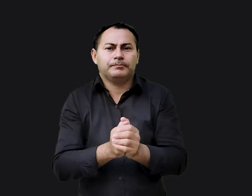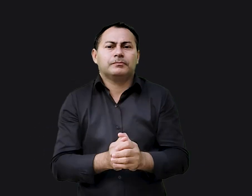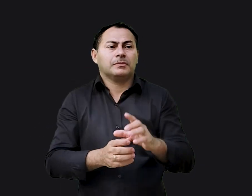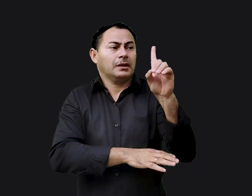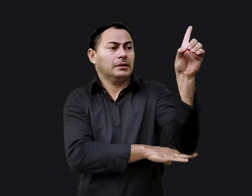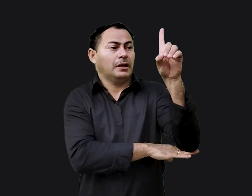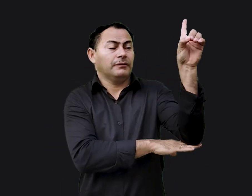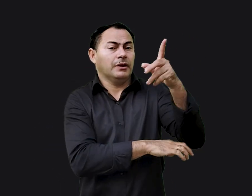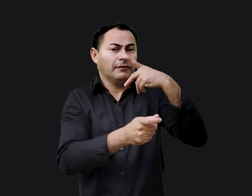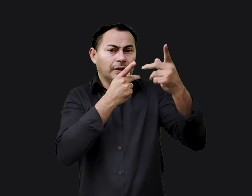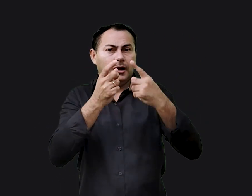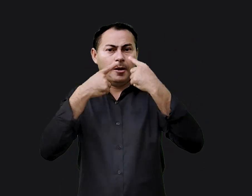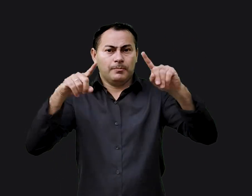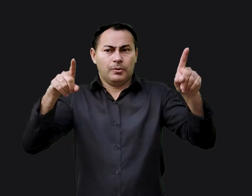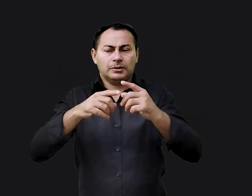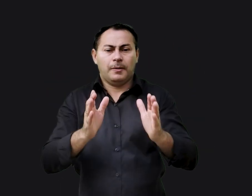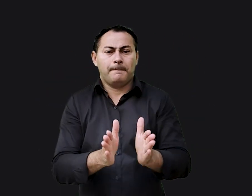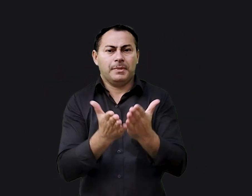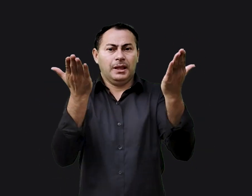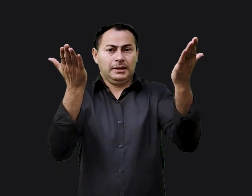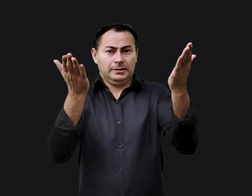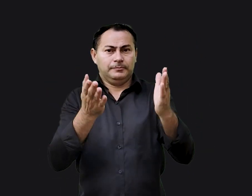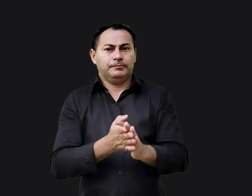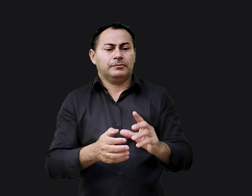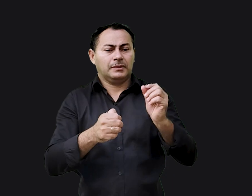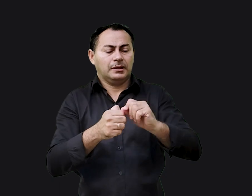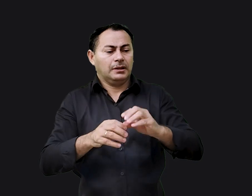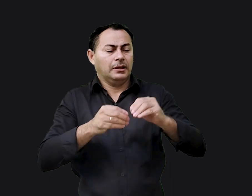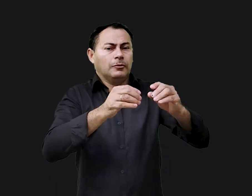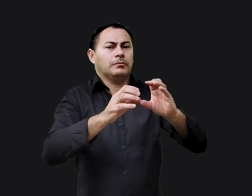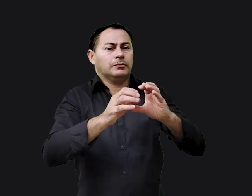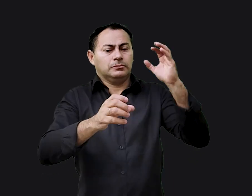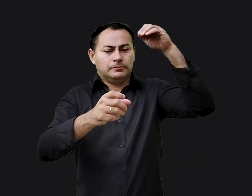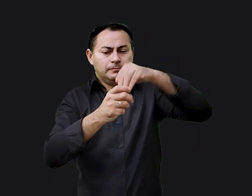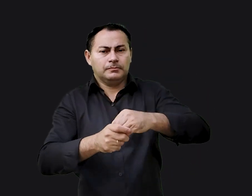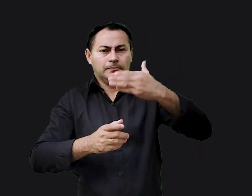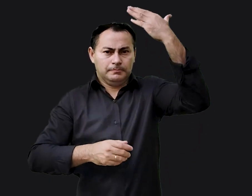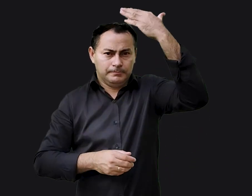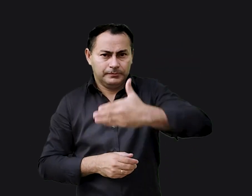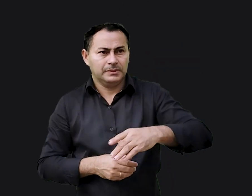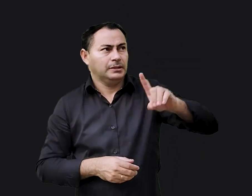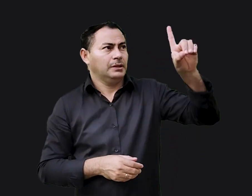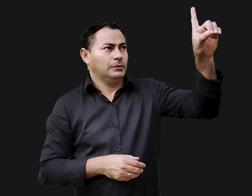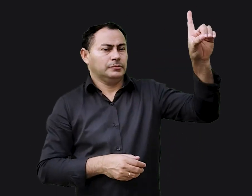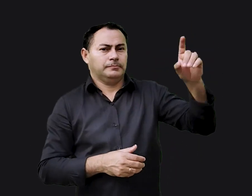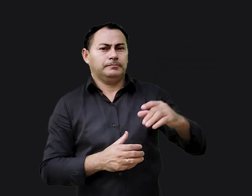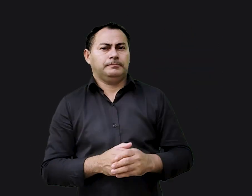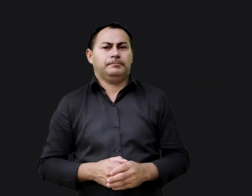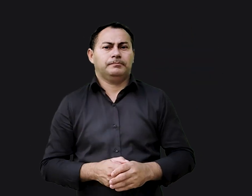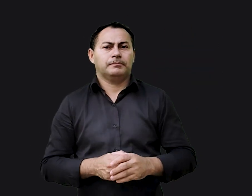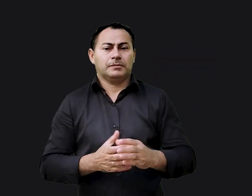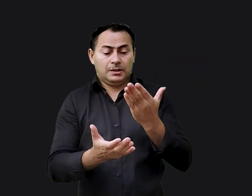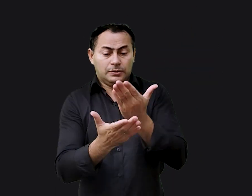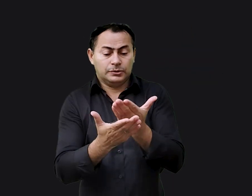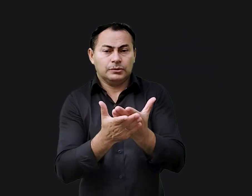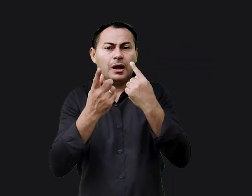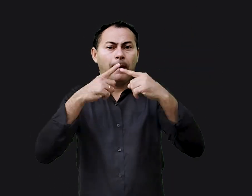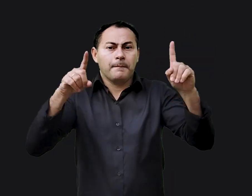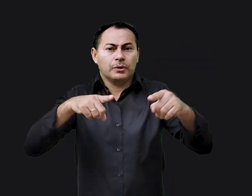adoração Davi está nos dizendo que a música É um milagre que leva para o centro da presença de Deus o